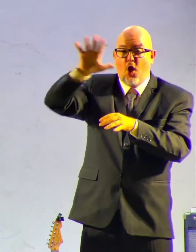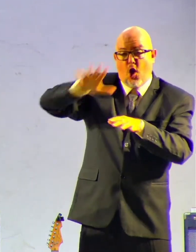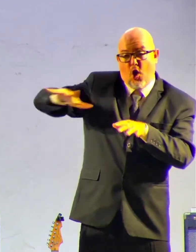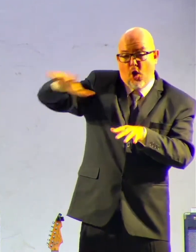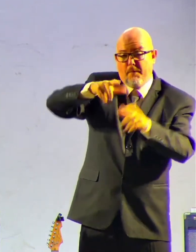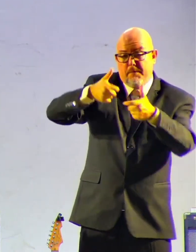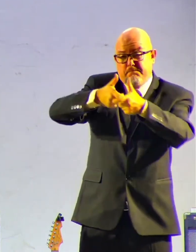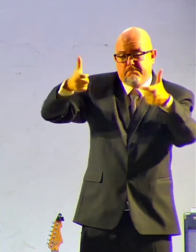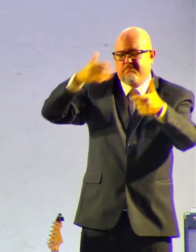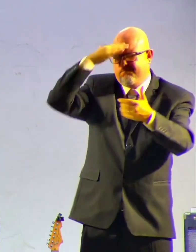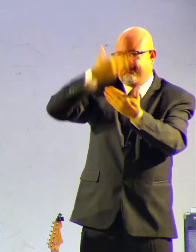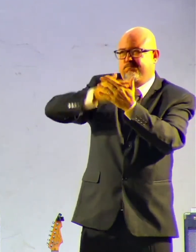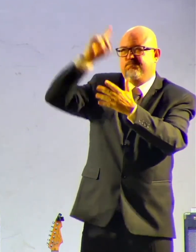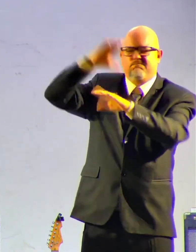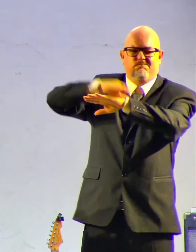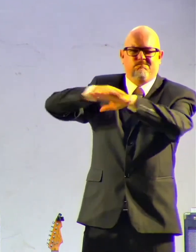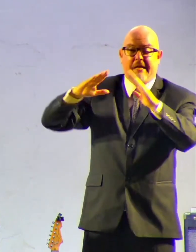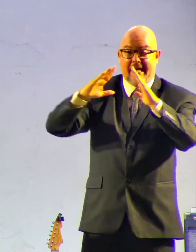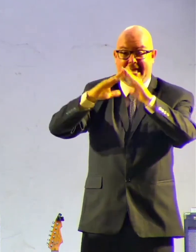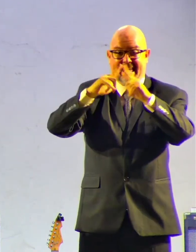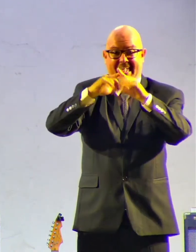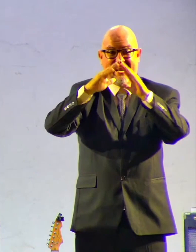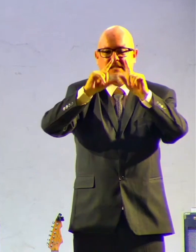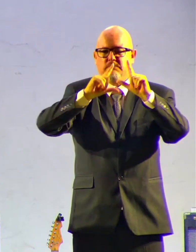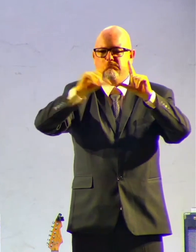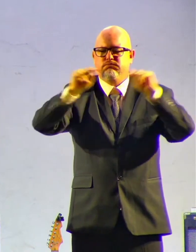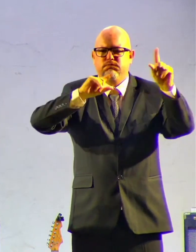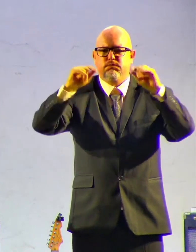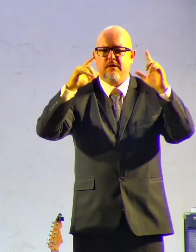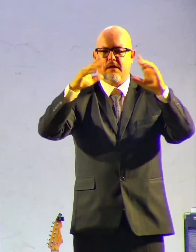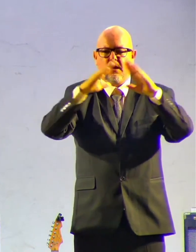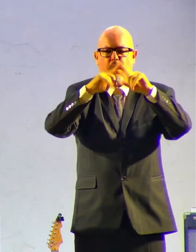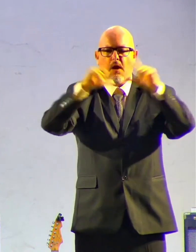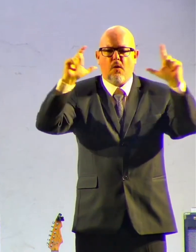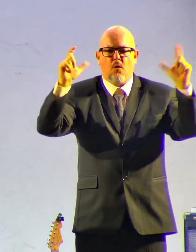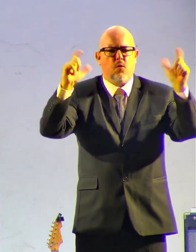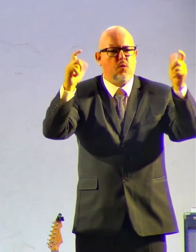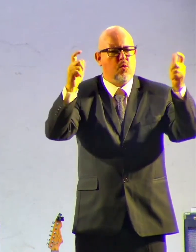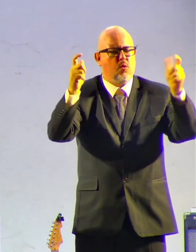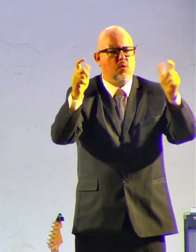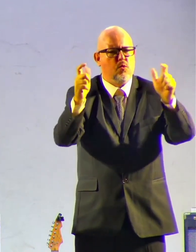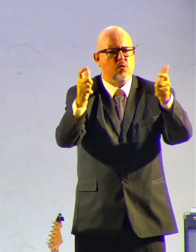Naquela ocasião, as igrejas estavam vazias.